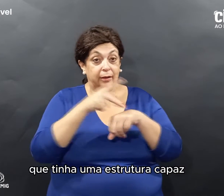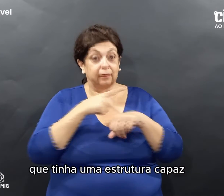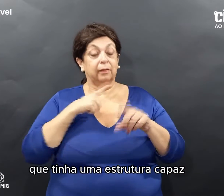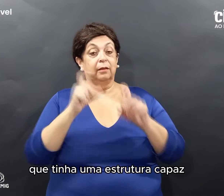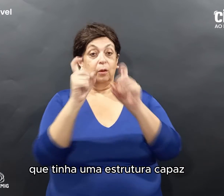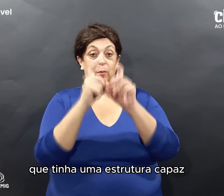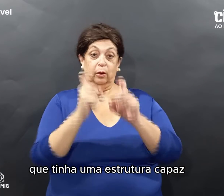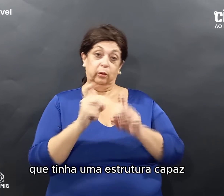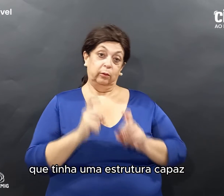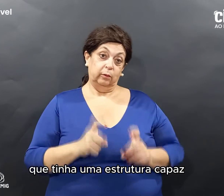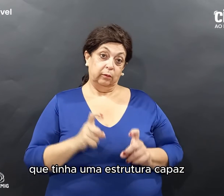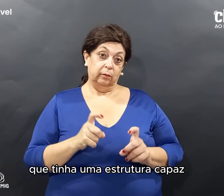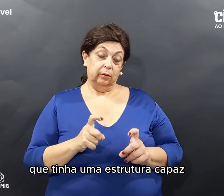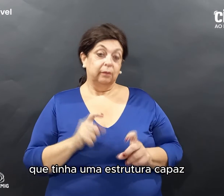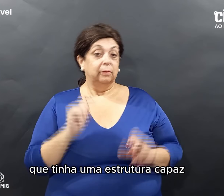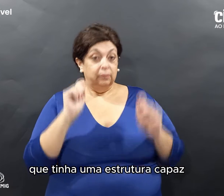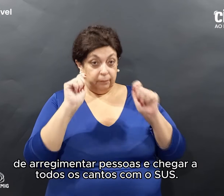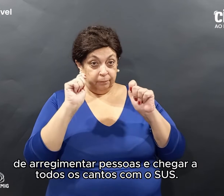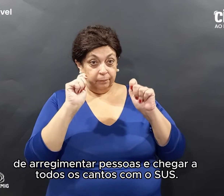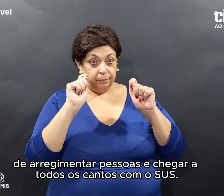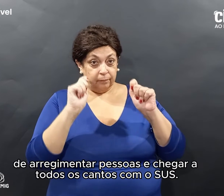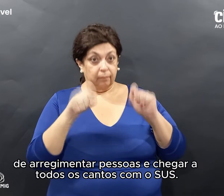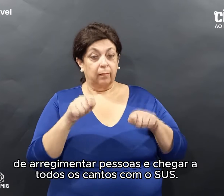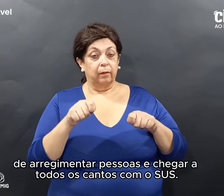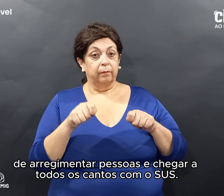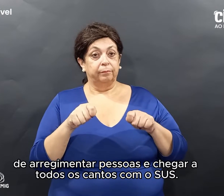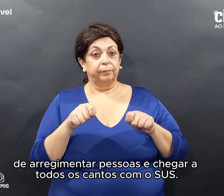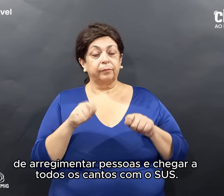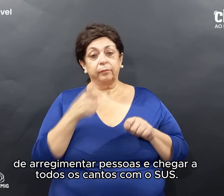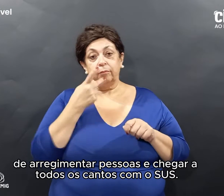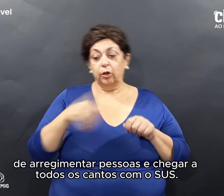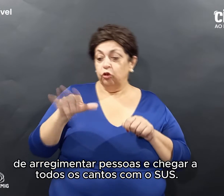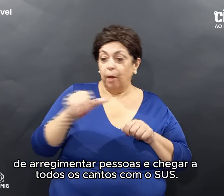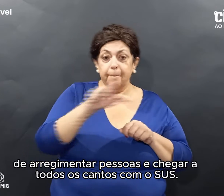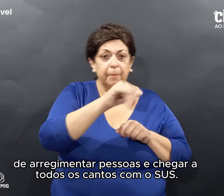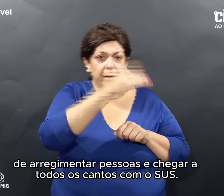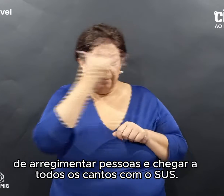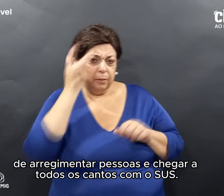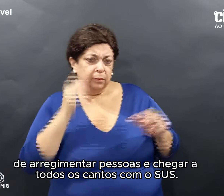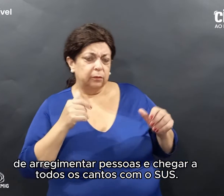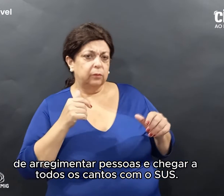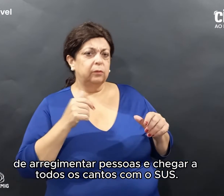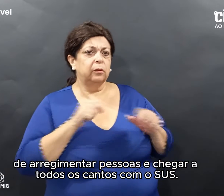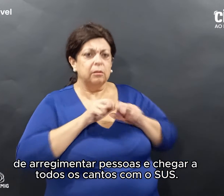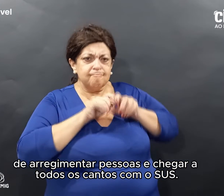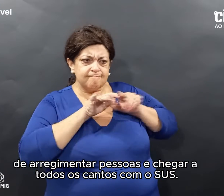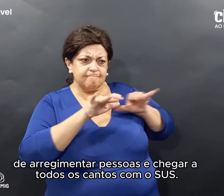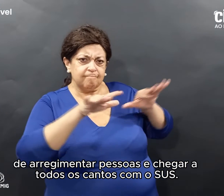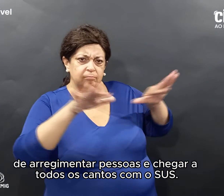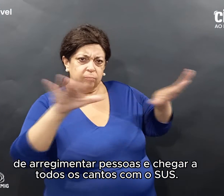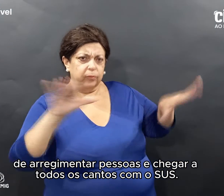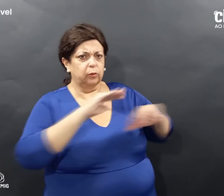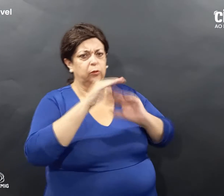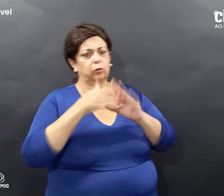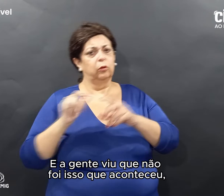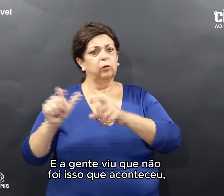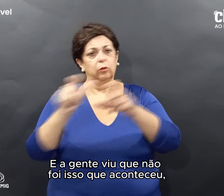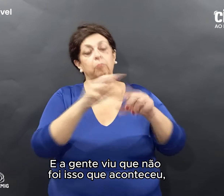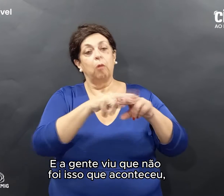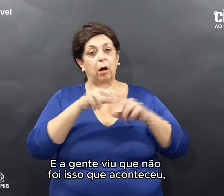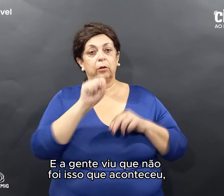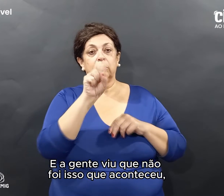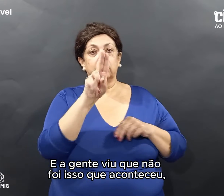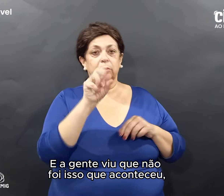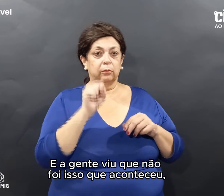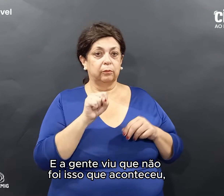uma estrutura capaz, né, de arregimentar pessoas e chegar a todos os cantos, né, com o SUS. E